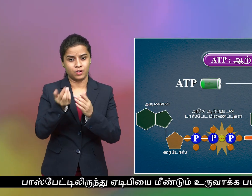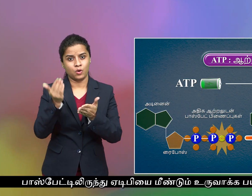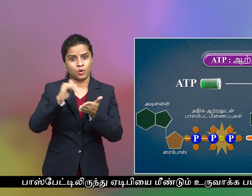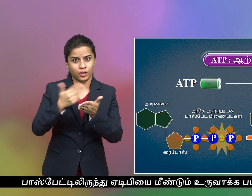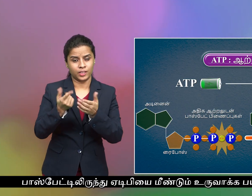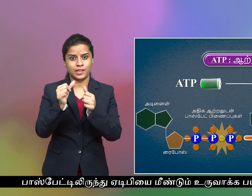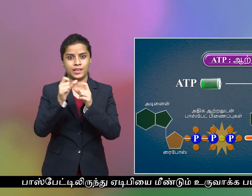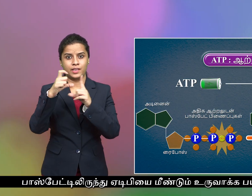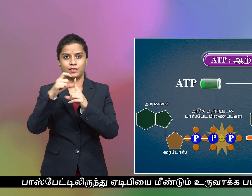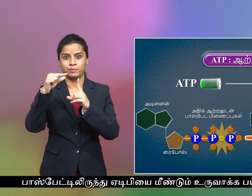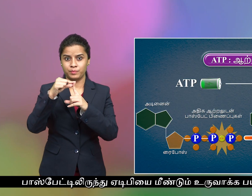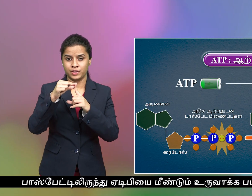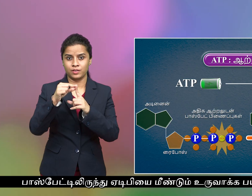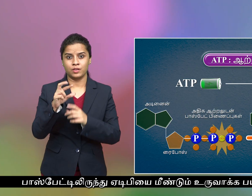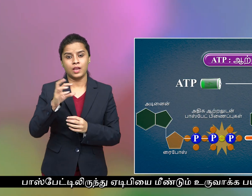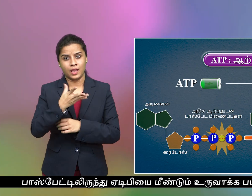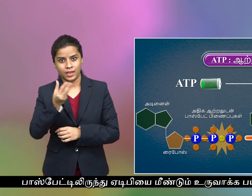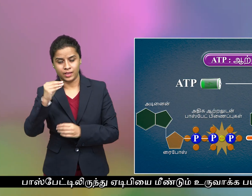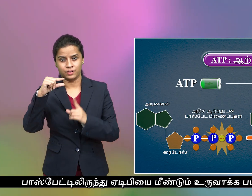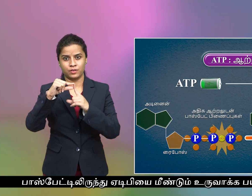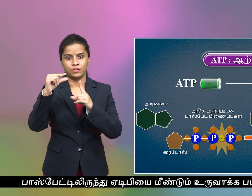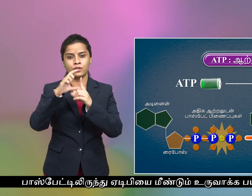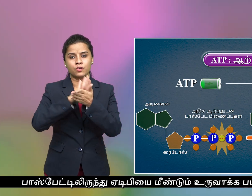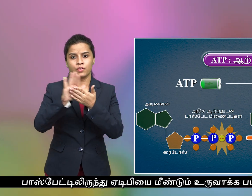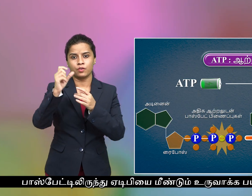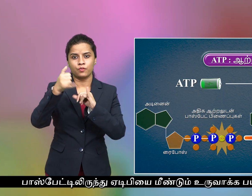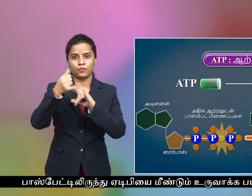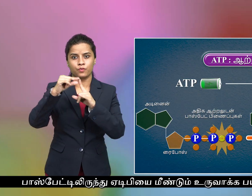பாஸ்பேட்டிலிருந்து ATPயை மீண்டும் உருவாக பயன்படுத்தப்படலாம்.